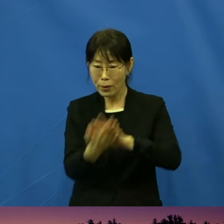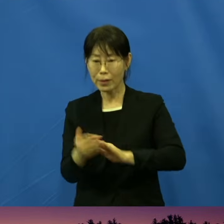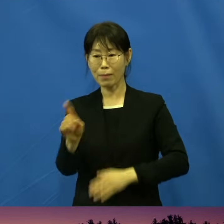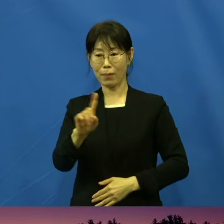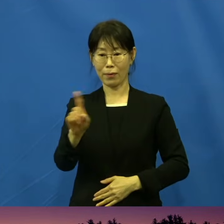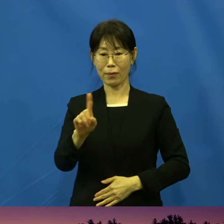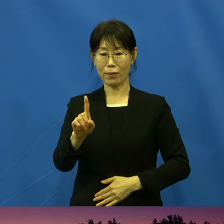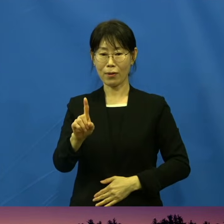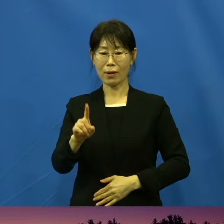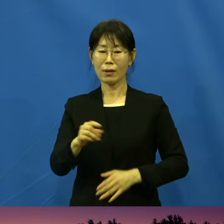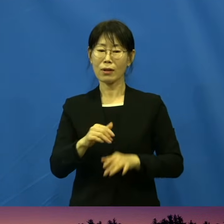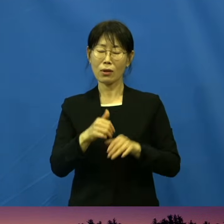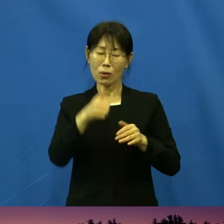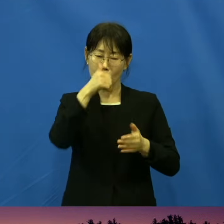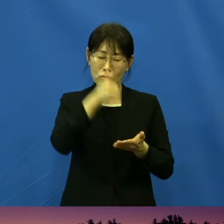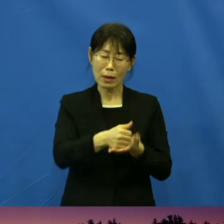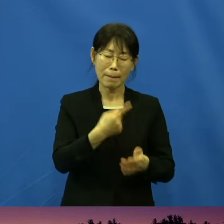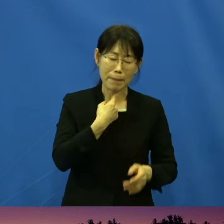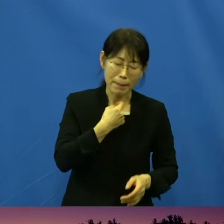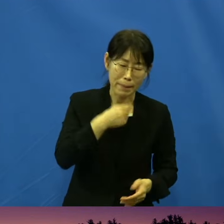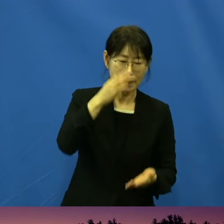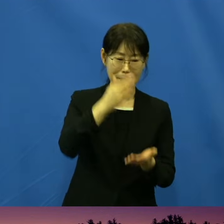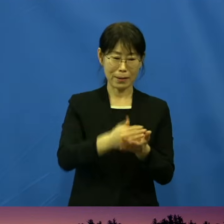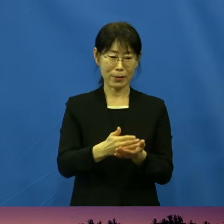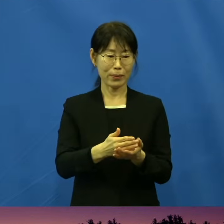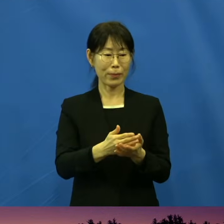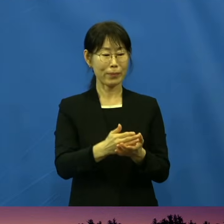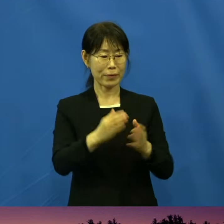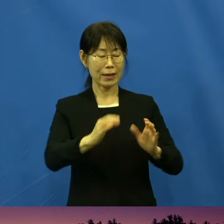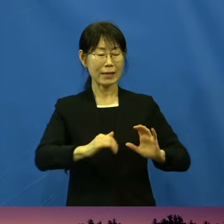이상 죄에 끌려다니지 않고 죽음의